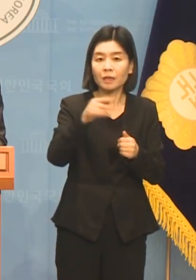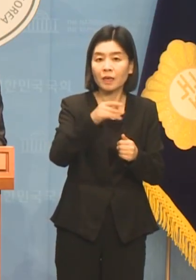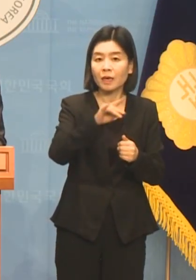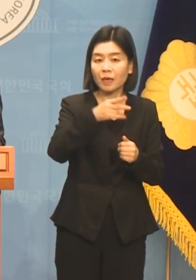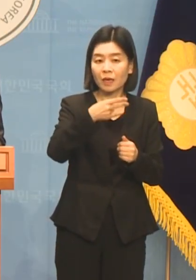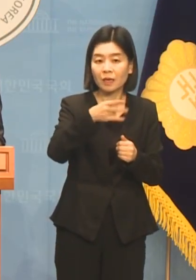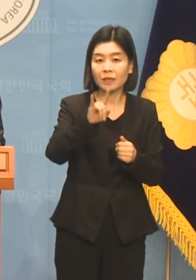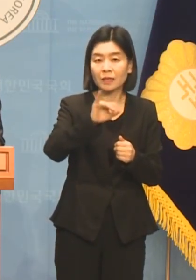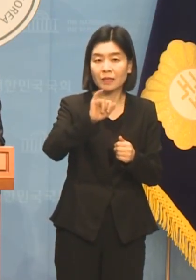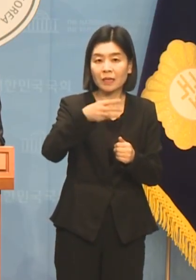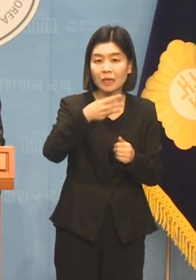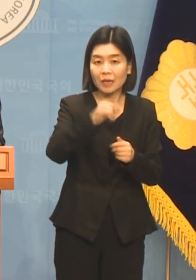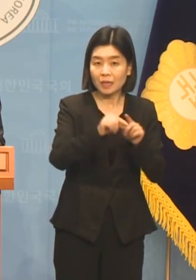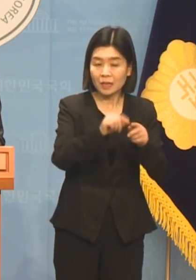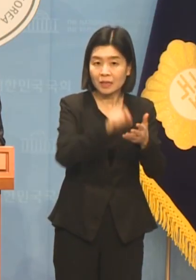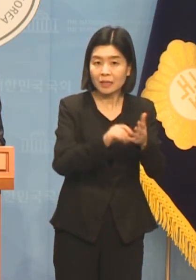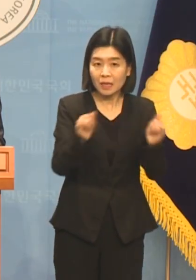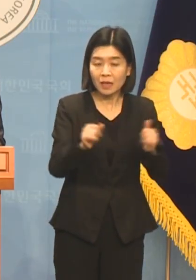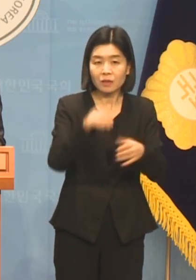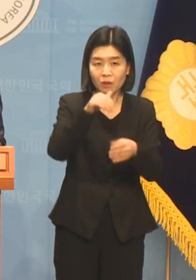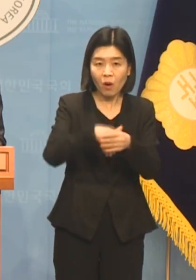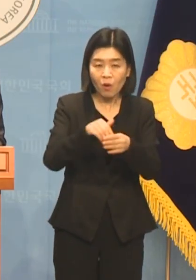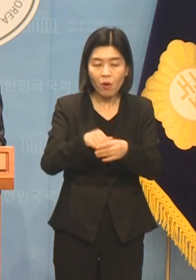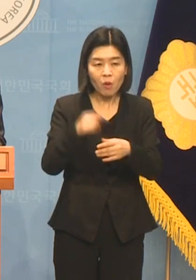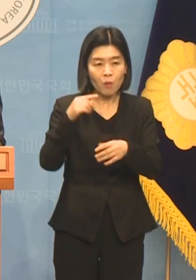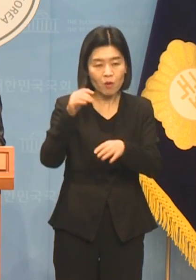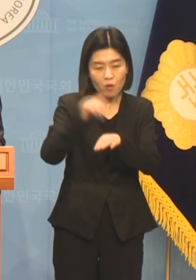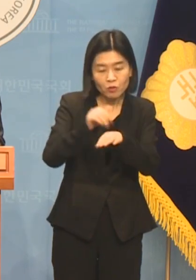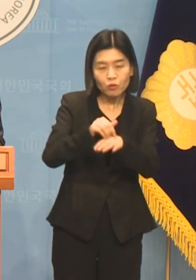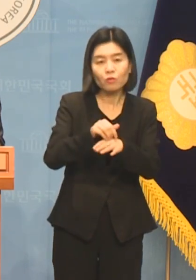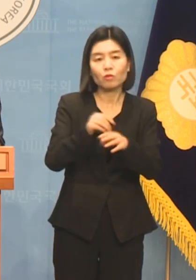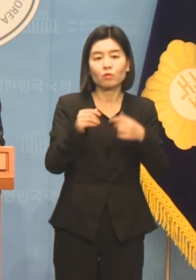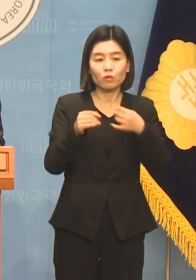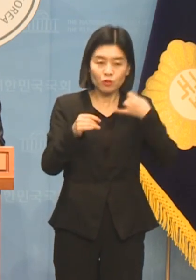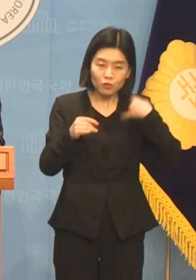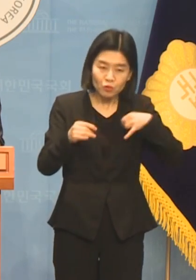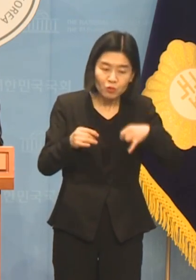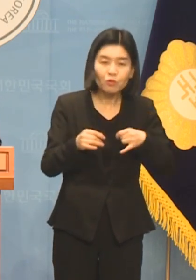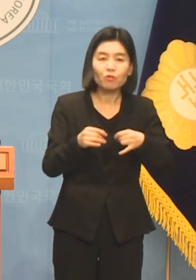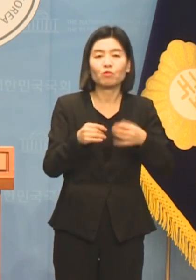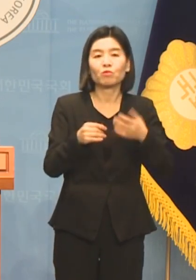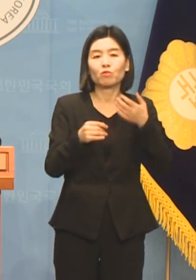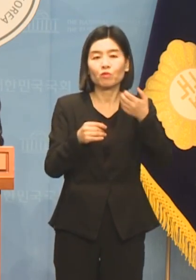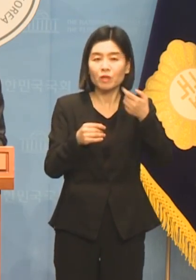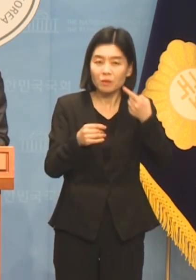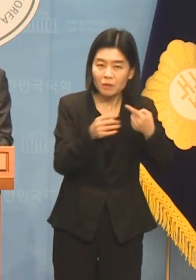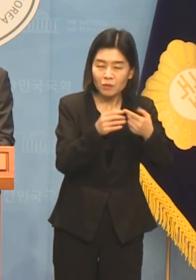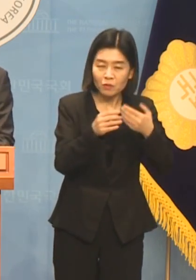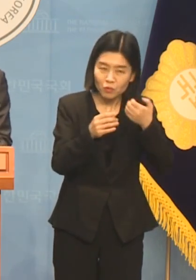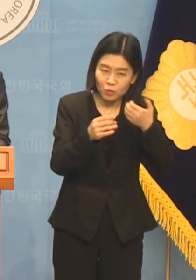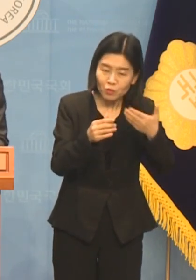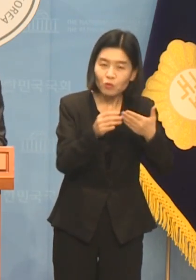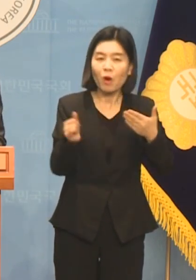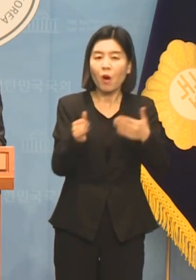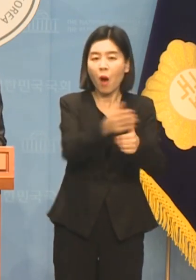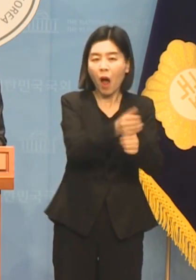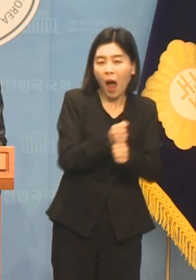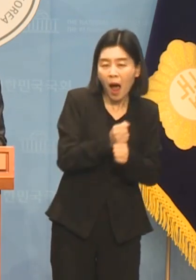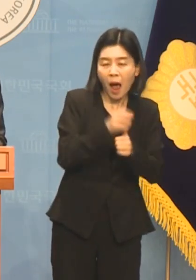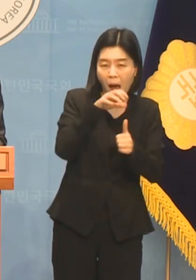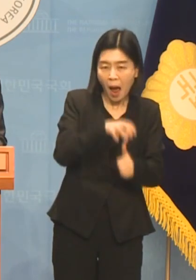선거연수원 체포 중국인 99명 주일 미군 기지 압송됐다라는 허위 사실을 유포한